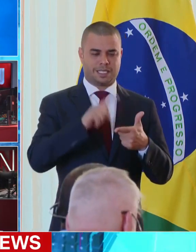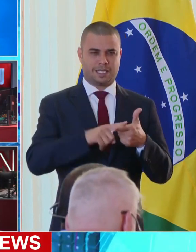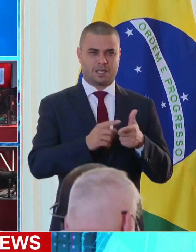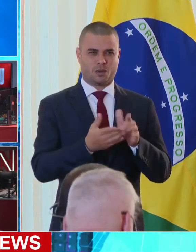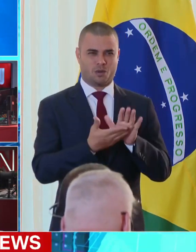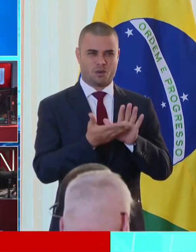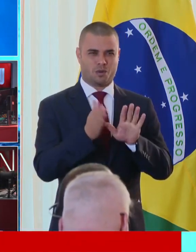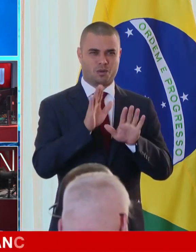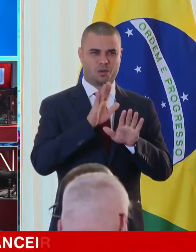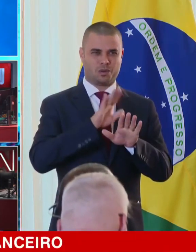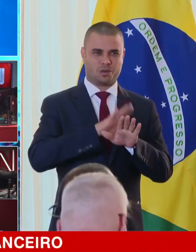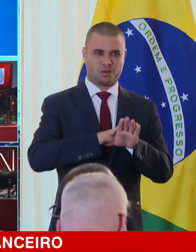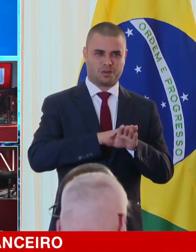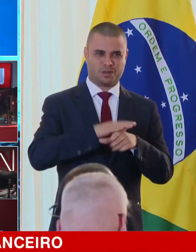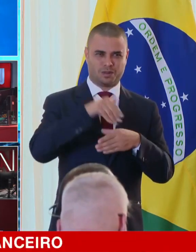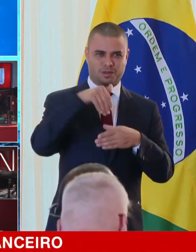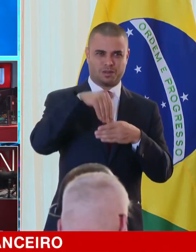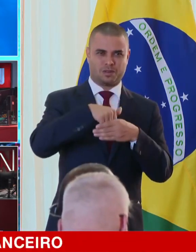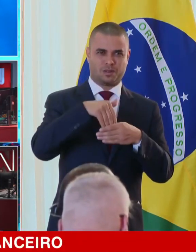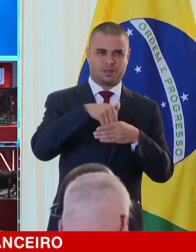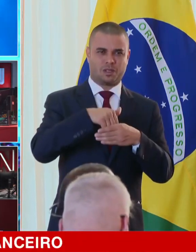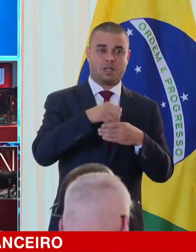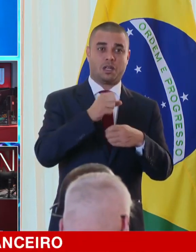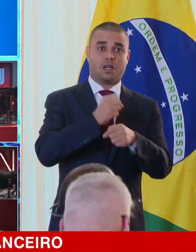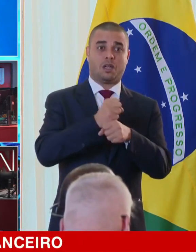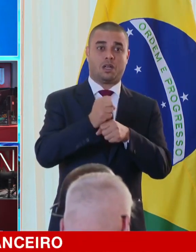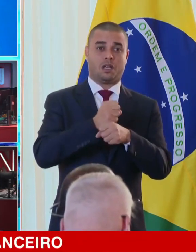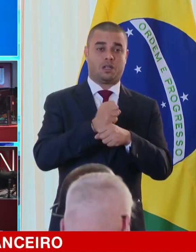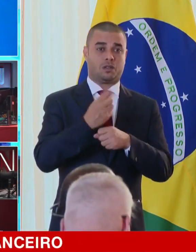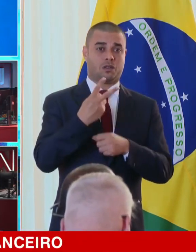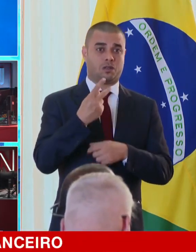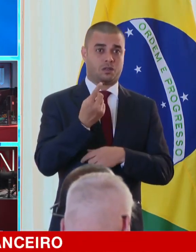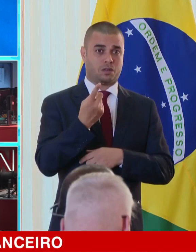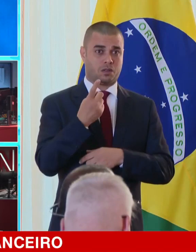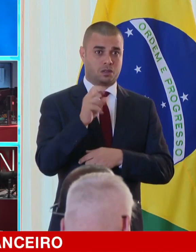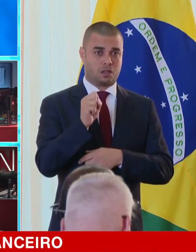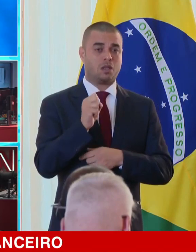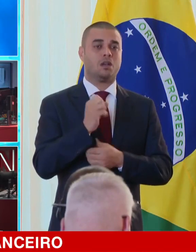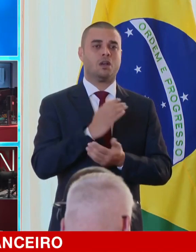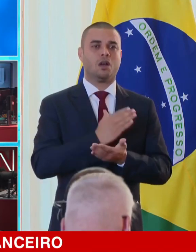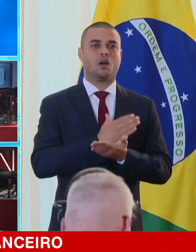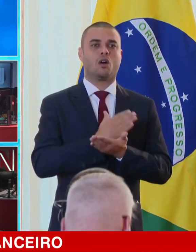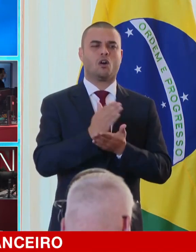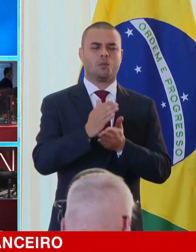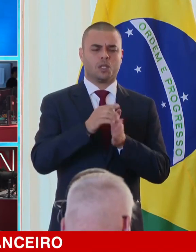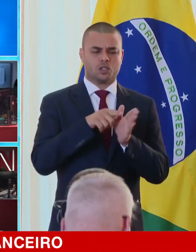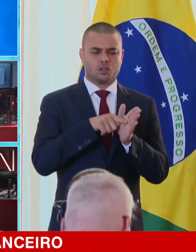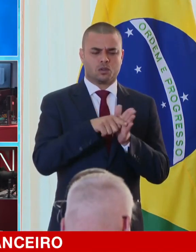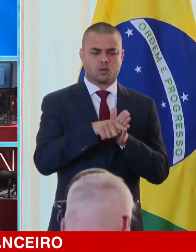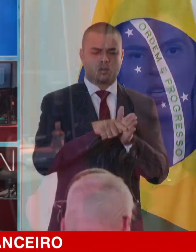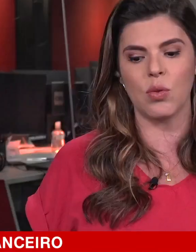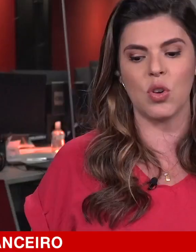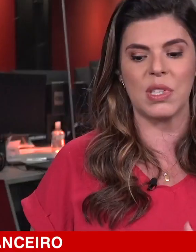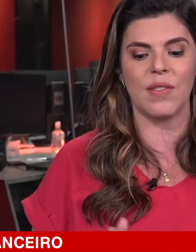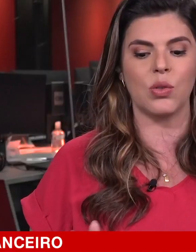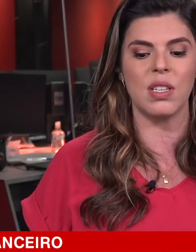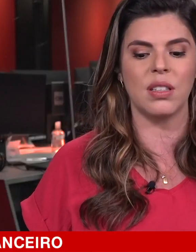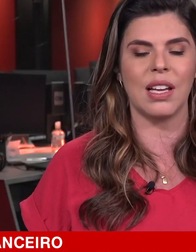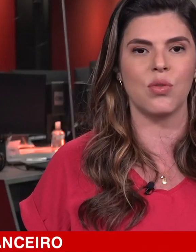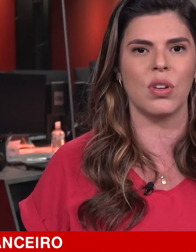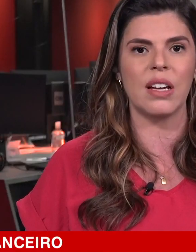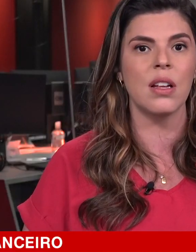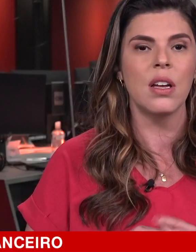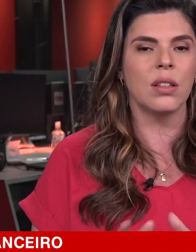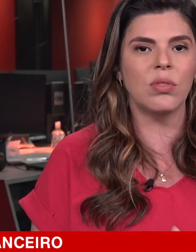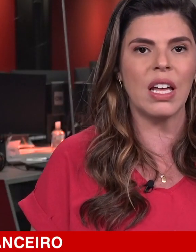falta esse tão e ali sustentam eles dizem ainda olha afirmação de que o presidente fez na o encontro de que os